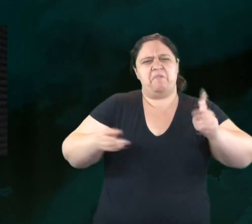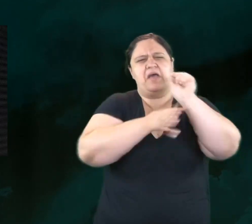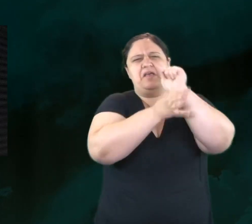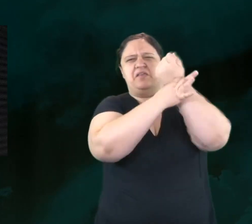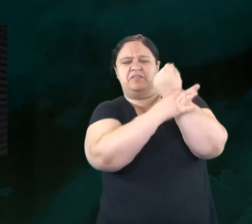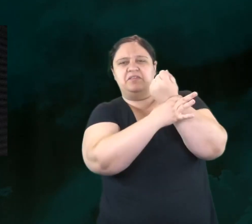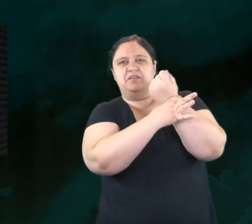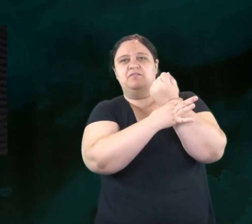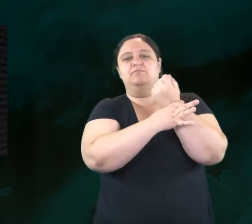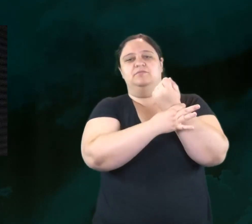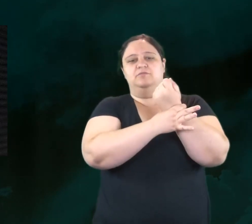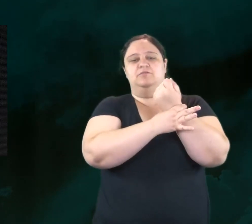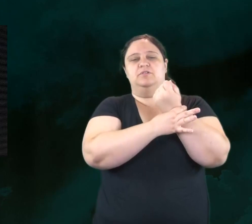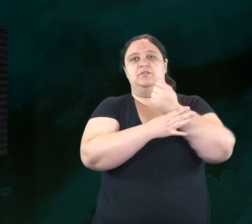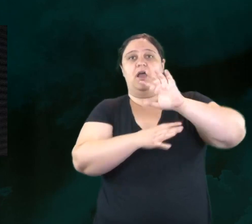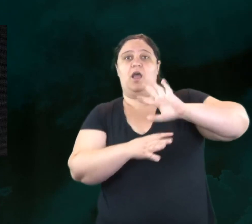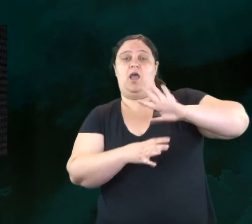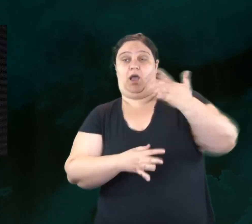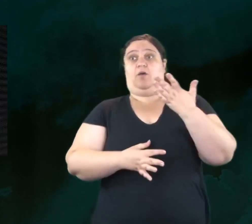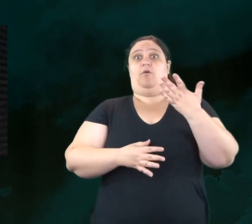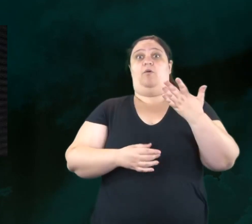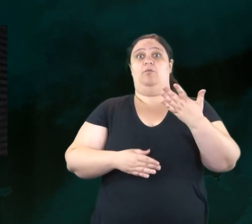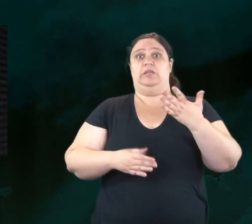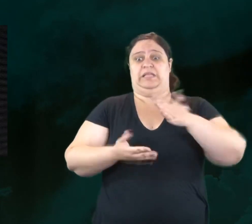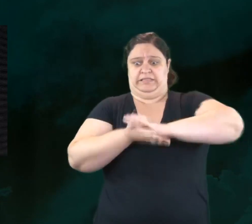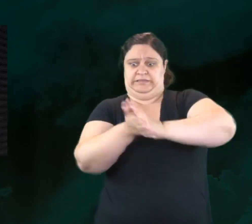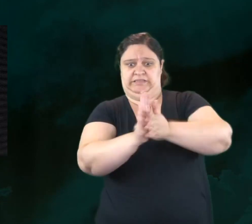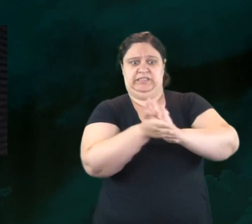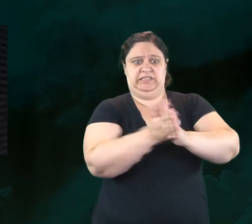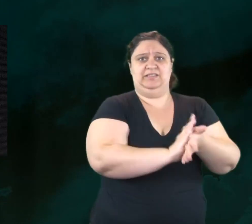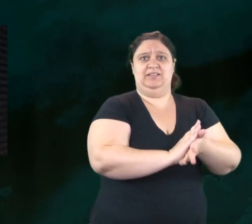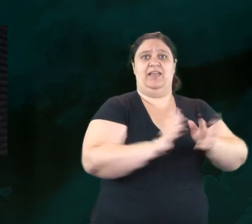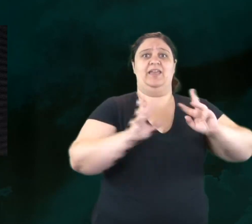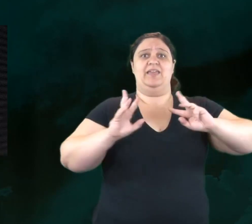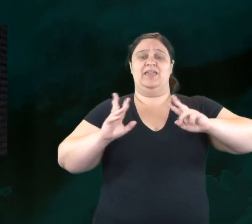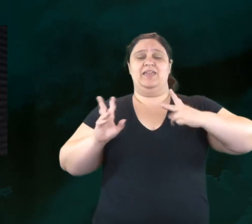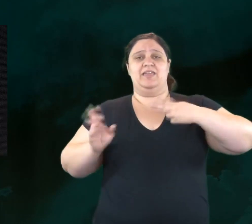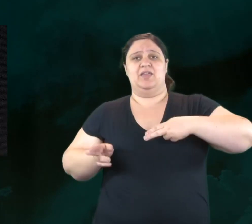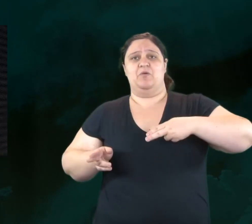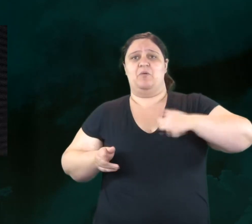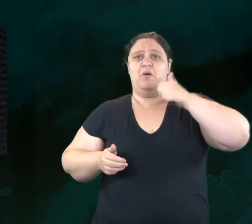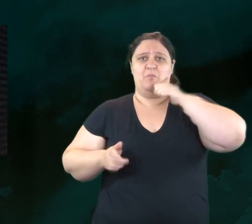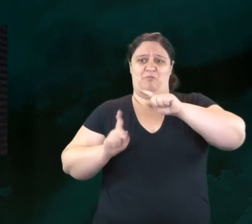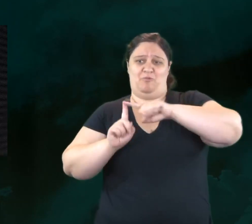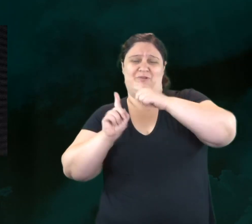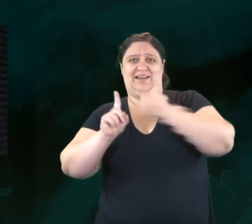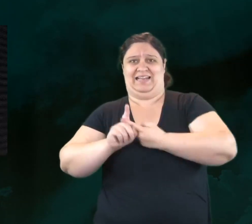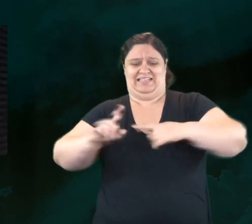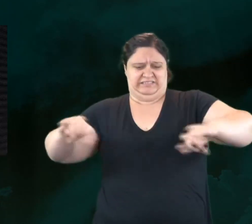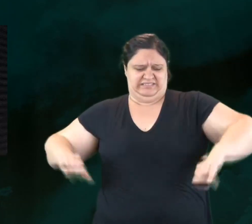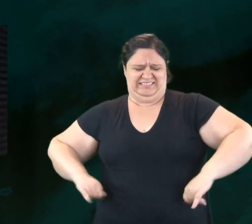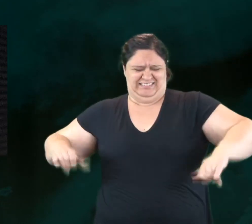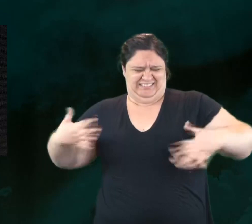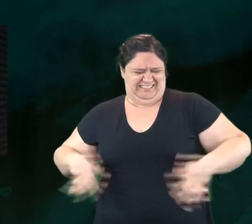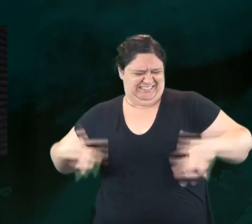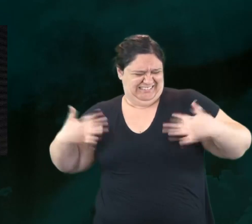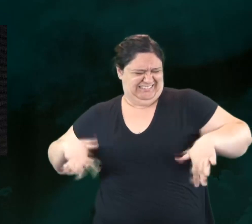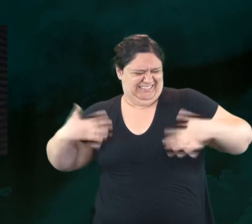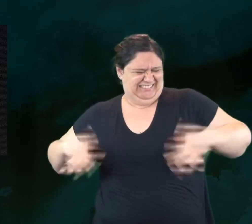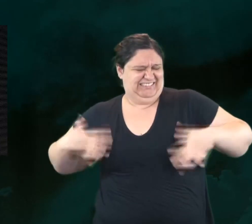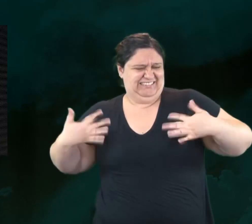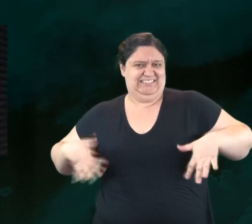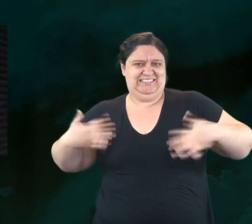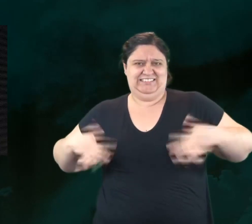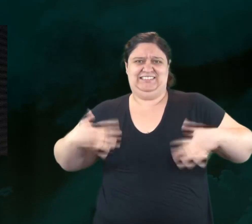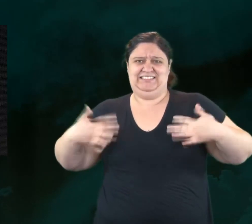lhes sobrevirá repentina destruição, como vem as dores de parto, a quem aqui está para dar à luz, e